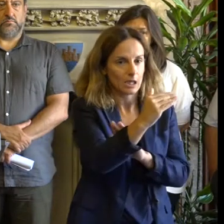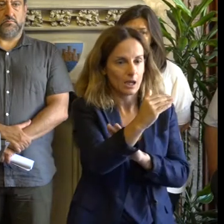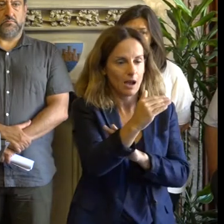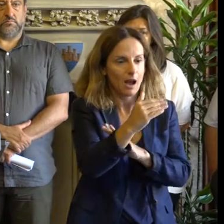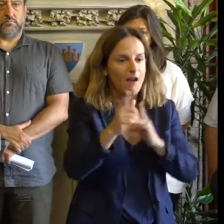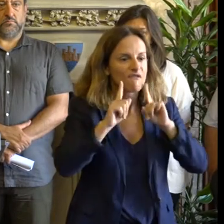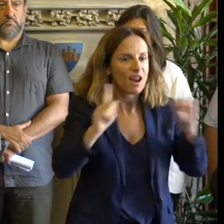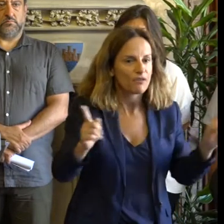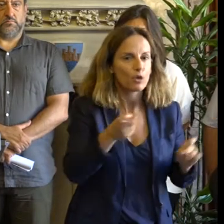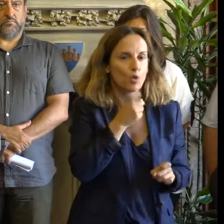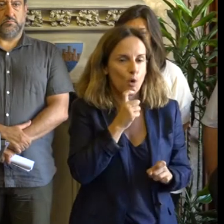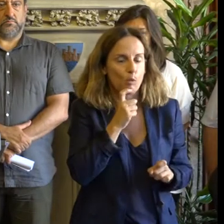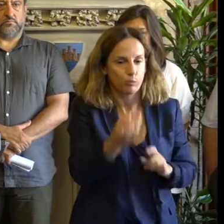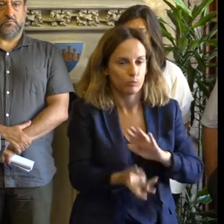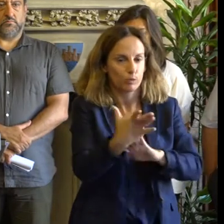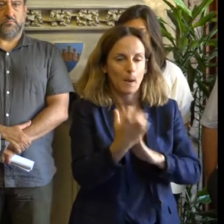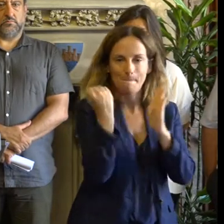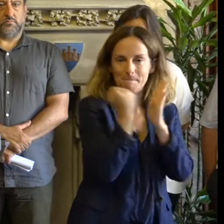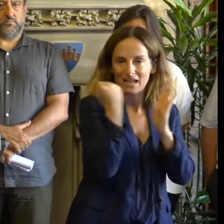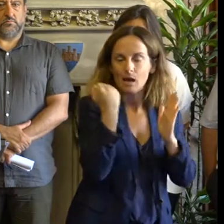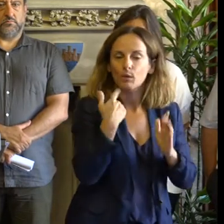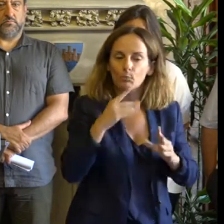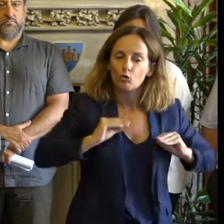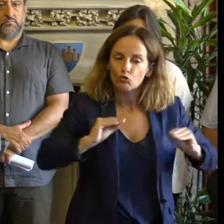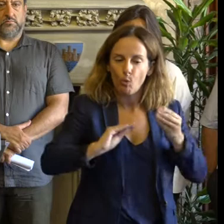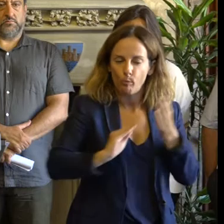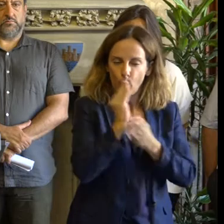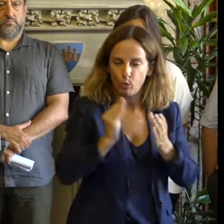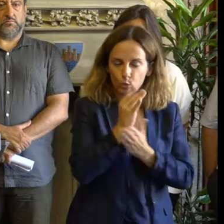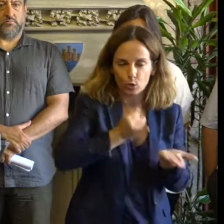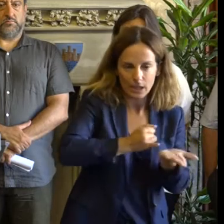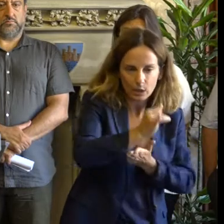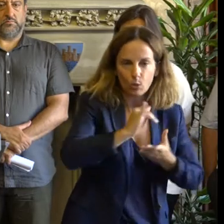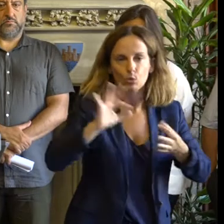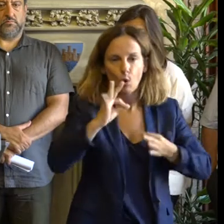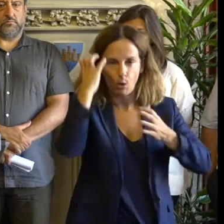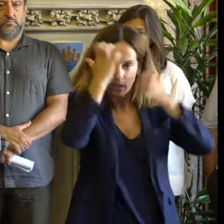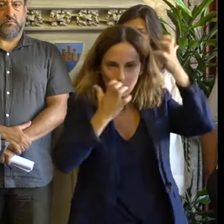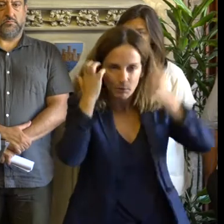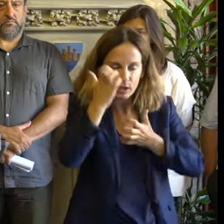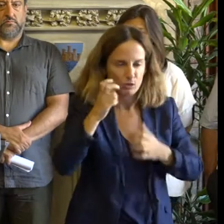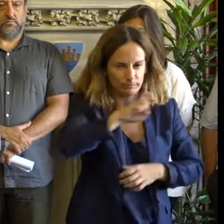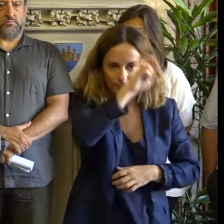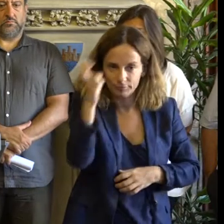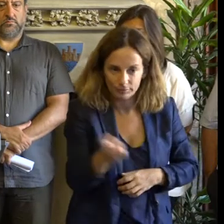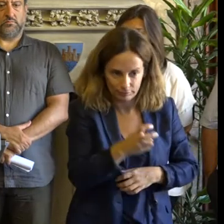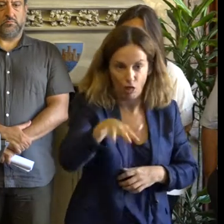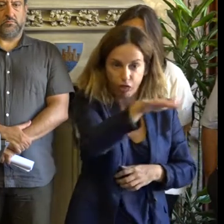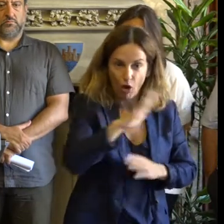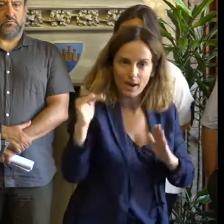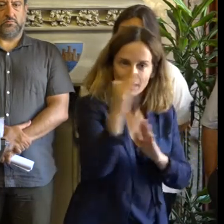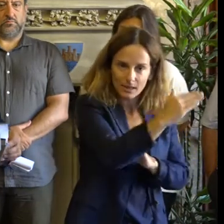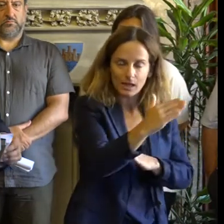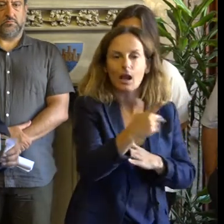a utilitzar la marca per promocionar productes agrícoles, productes ramaders, que s'elaborin a dins el marc de la